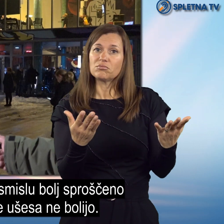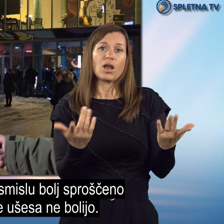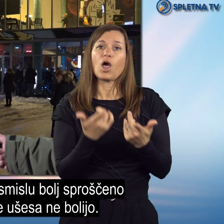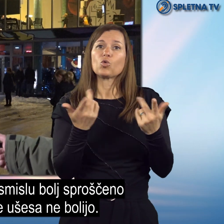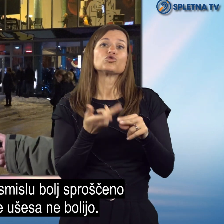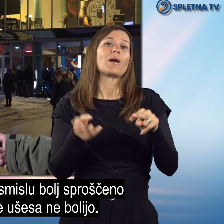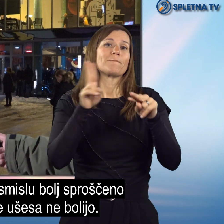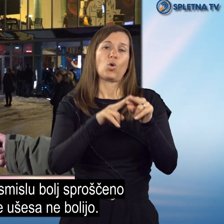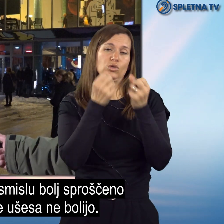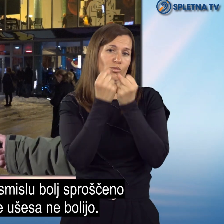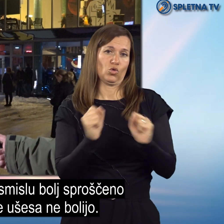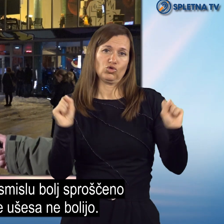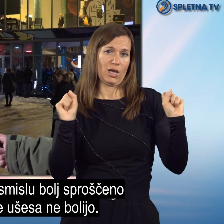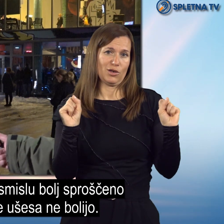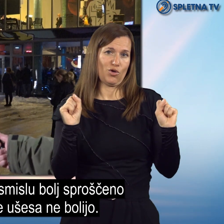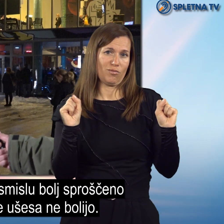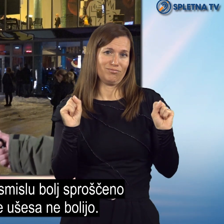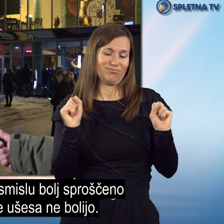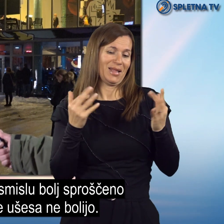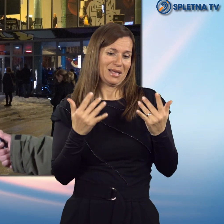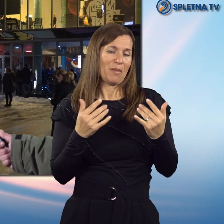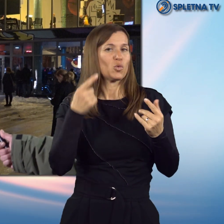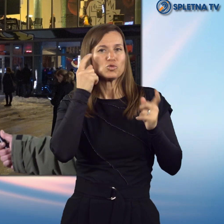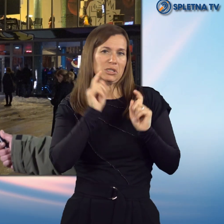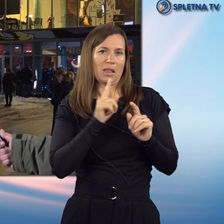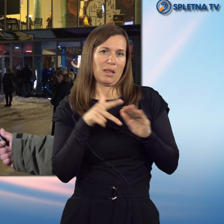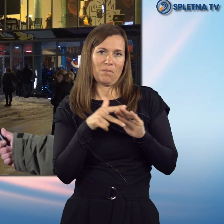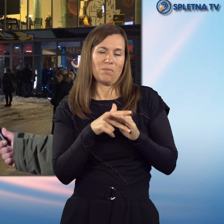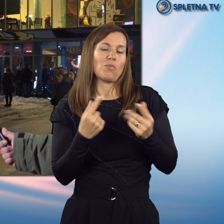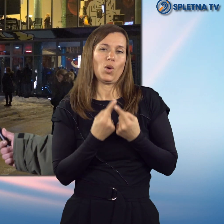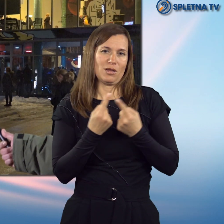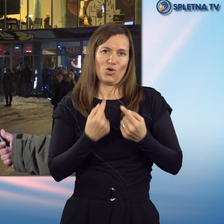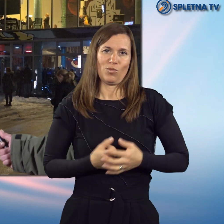sproščeno igraš, ker pač te ušesa ne bolijo, a ne.